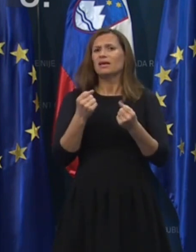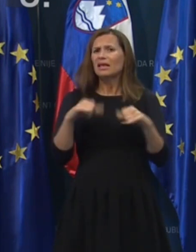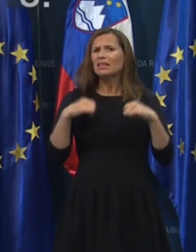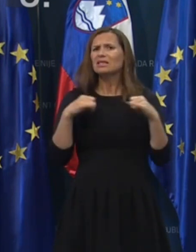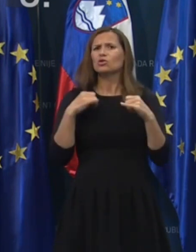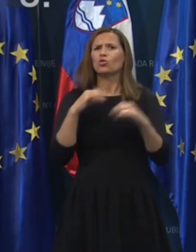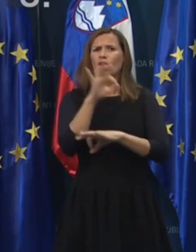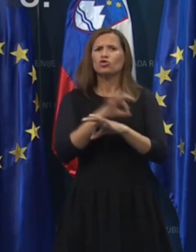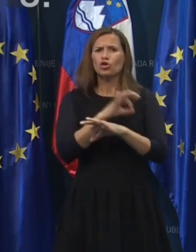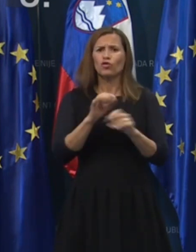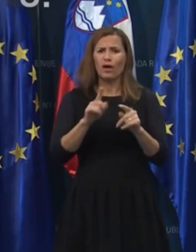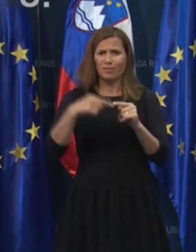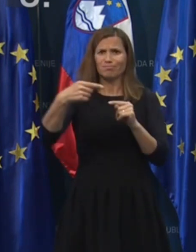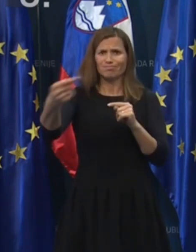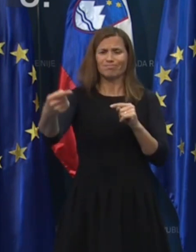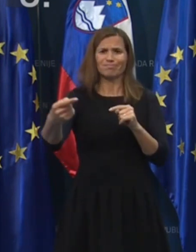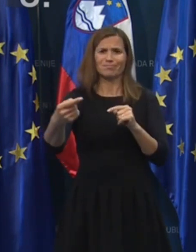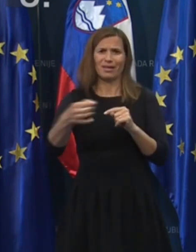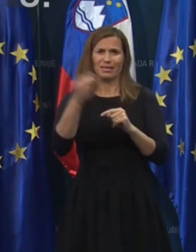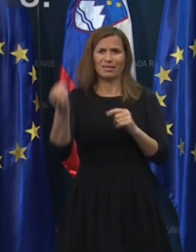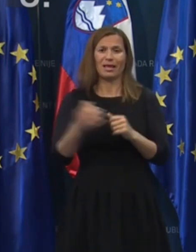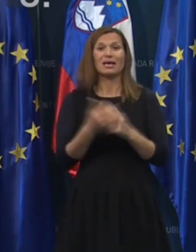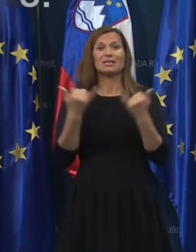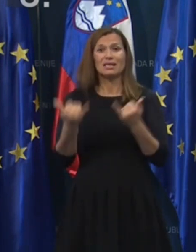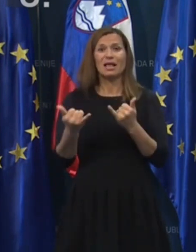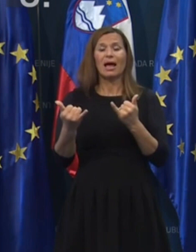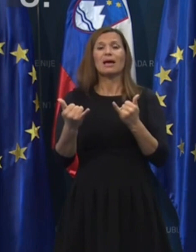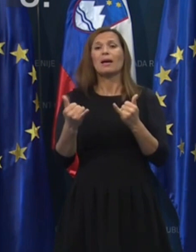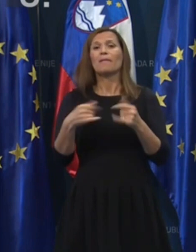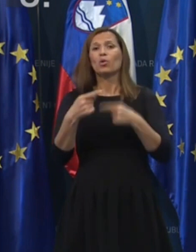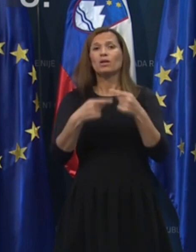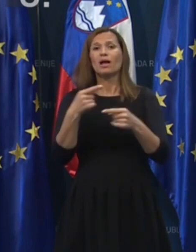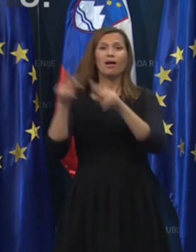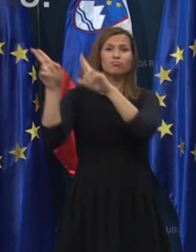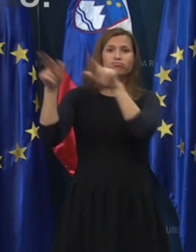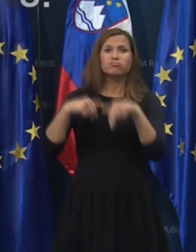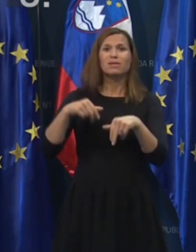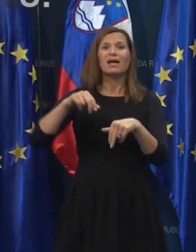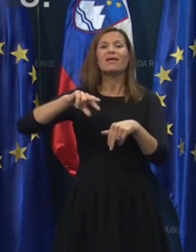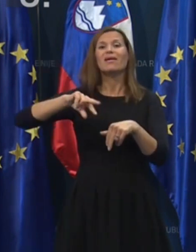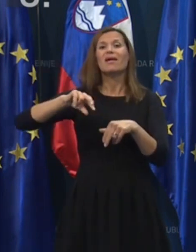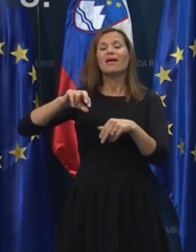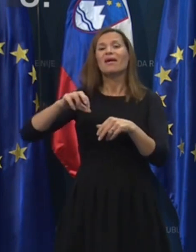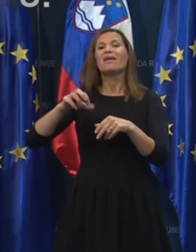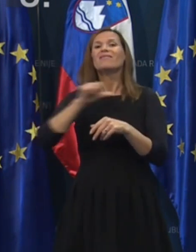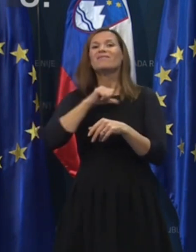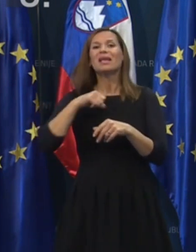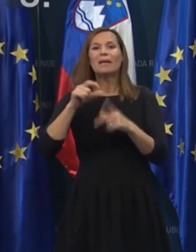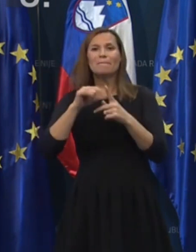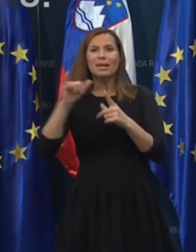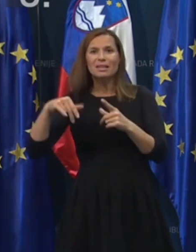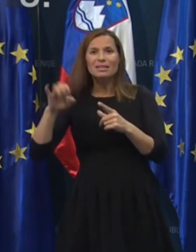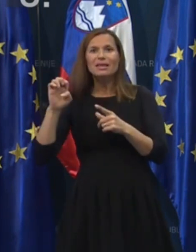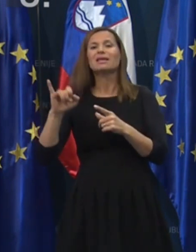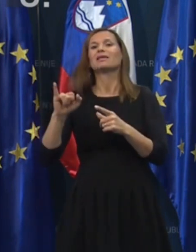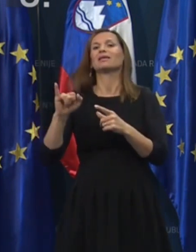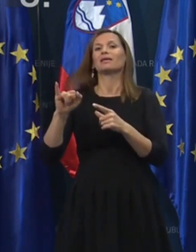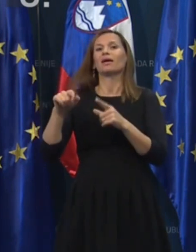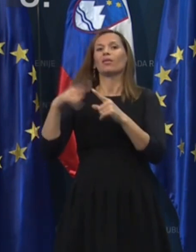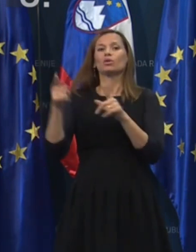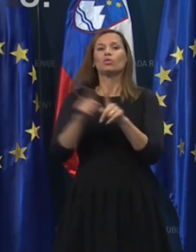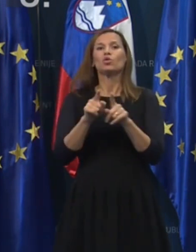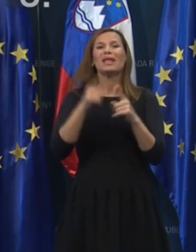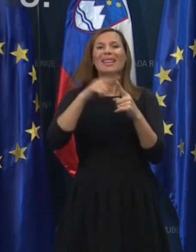dneh. Danes poteka repatriacija iz Filipinov 4 državljanov, jutri iz Tajske 43